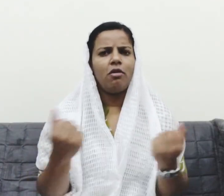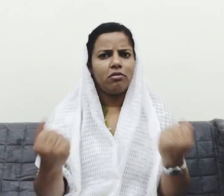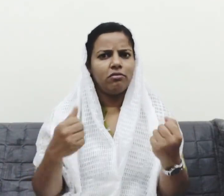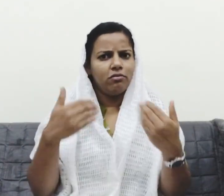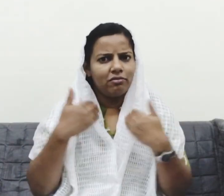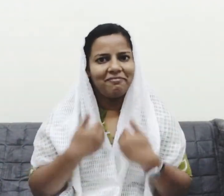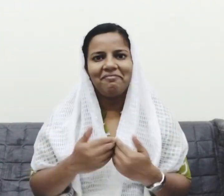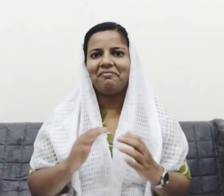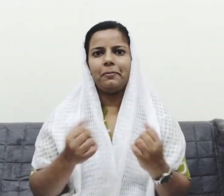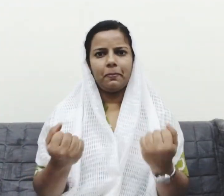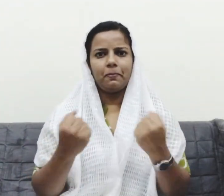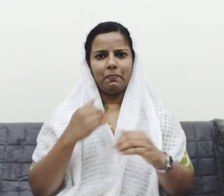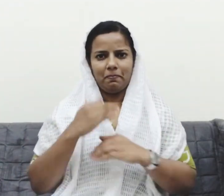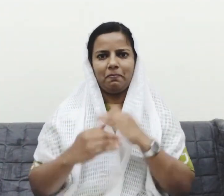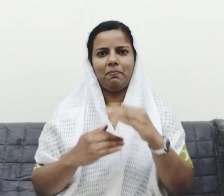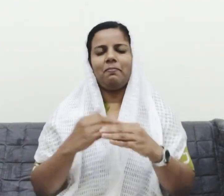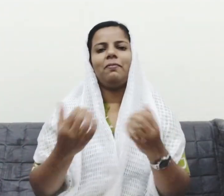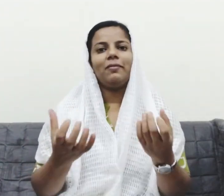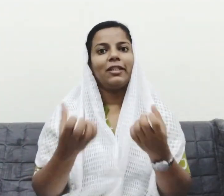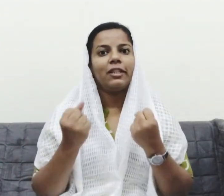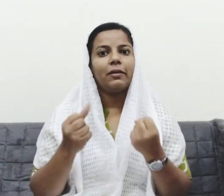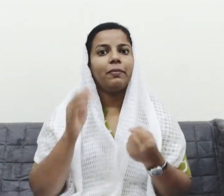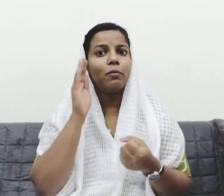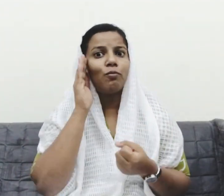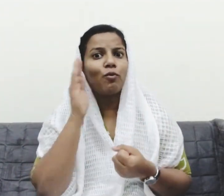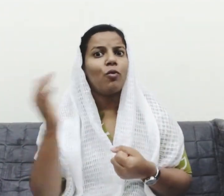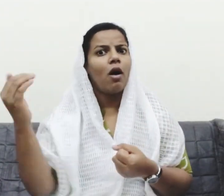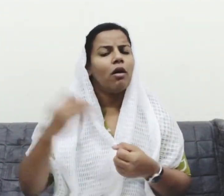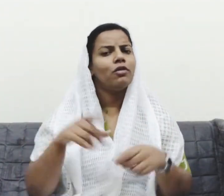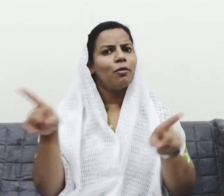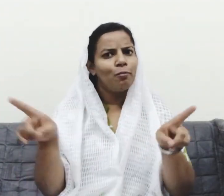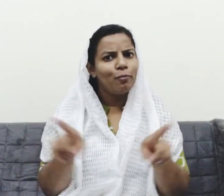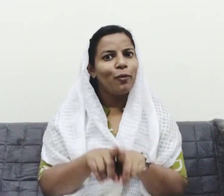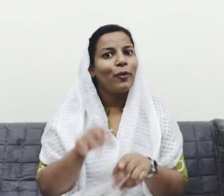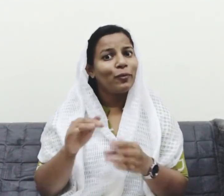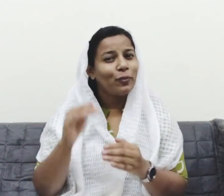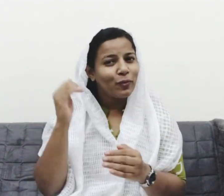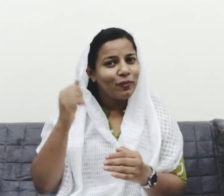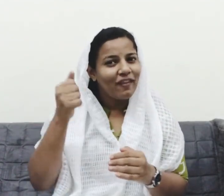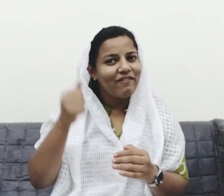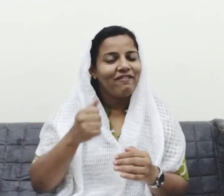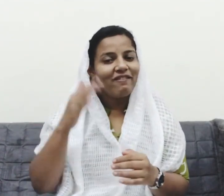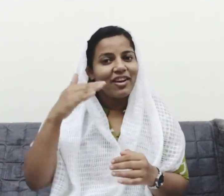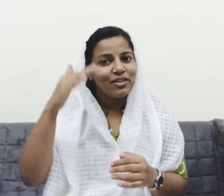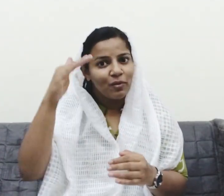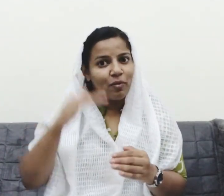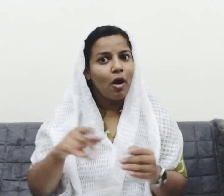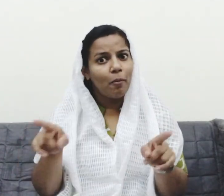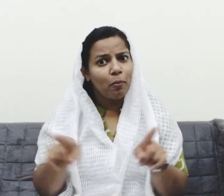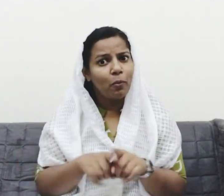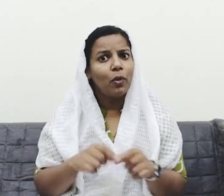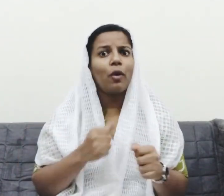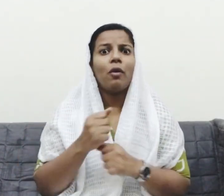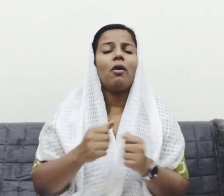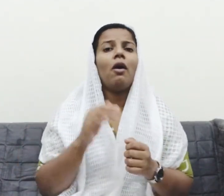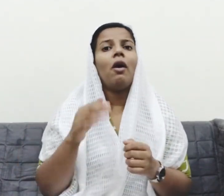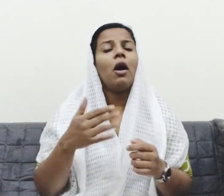ആരോഗ്യം ക്ഷയിക്കുകയല്ല, ഞാൻ ബലപ്പെട്ടുകൊണ്ടിരിക്കുക. ഇദ്ദേഹം പറഞ്ഞ വാക്കുണ്ട്, മോശ എന്നെ അയച്ച നാളിലെ പോലെ ഇന്നും എനിക്ക് ആരോഗ്യമുണ്ട്. 14:11 നിങ്ങളിരുന്ന് വായിക്കണം